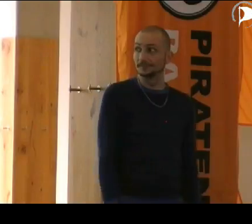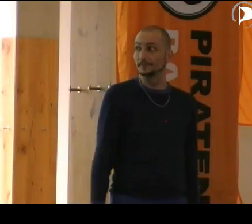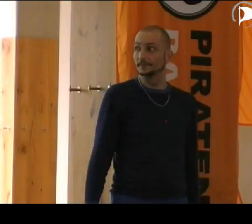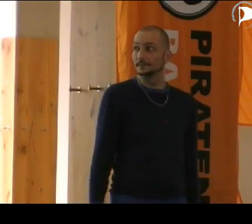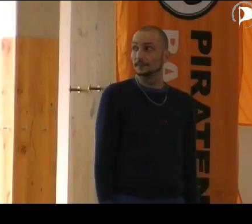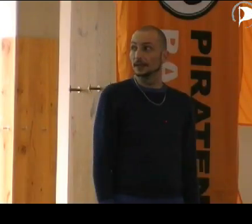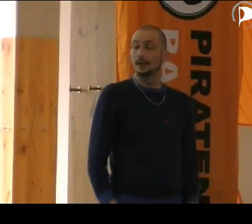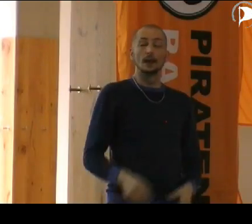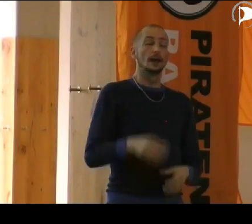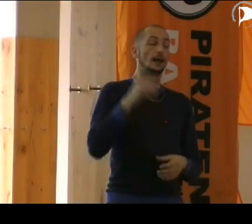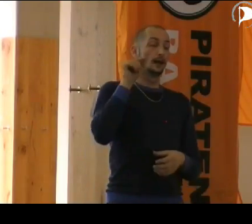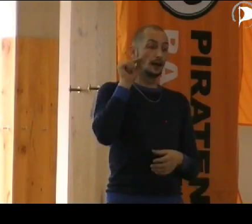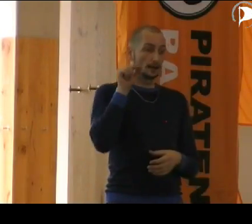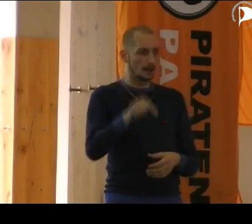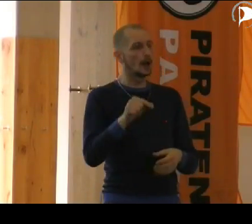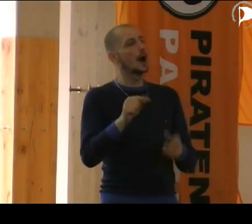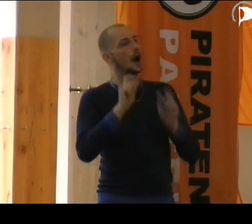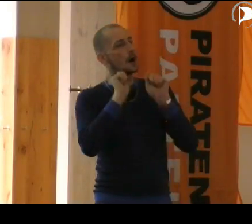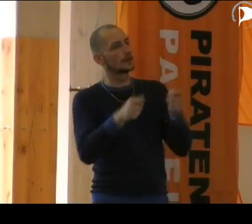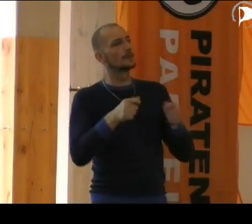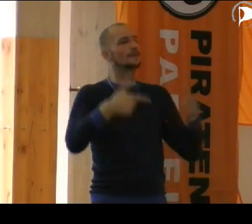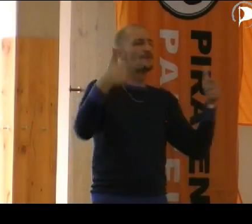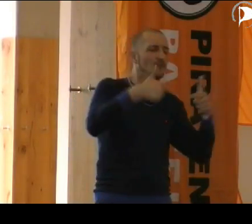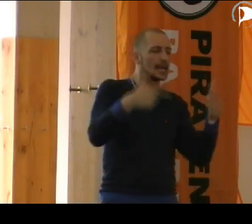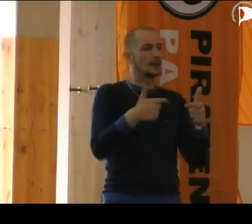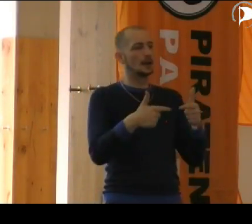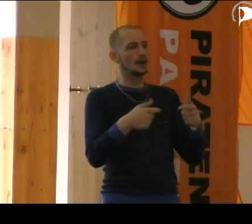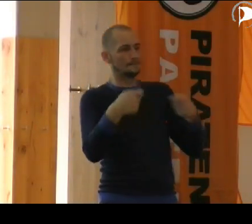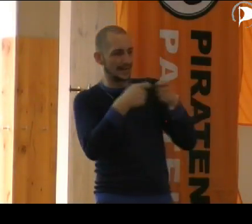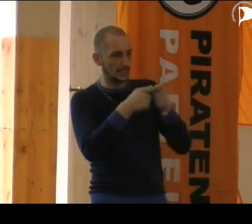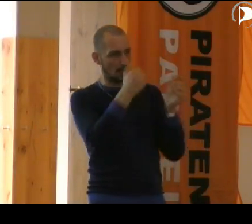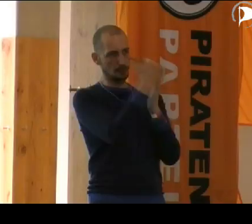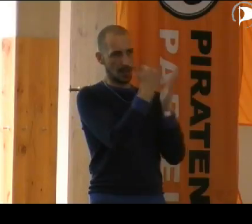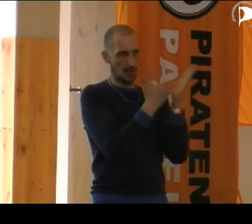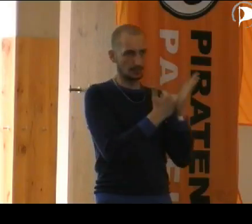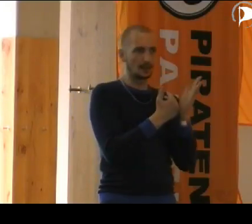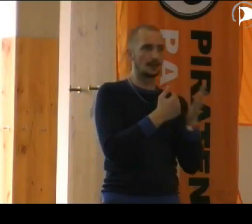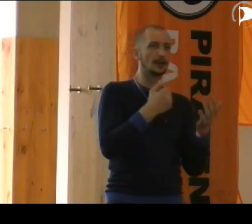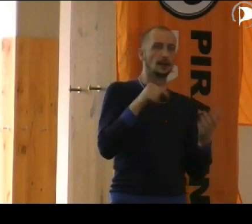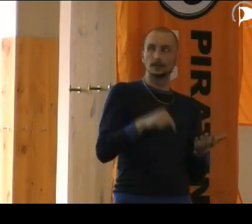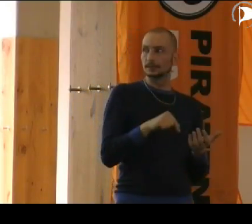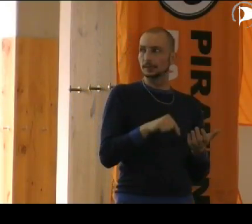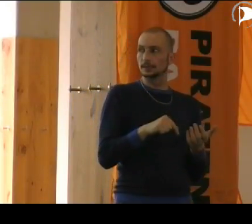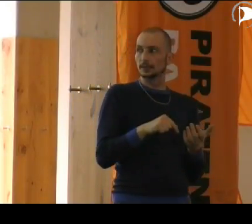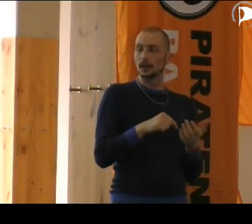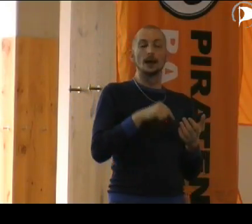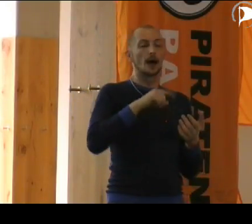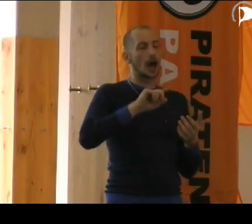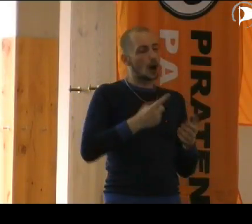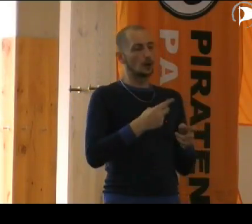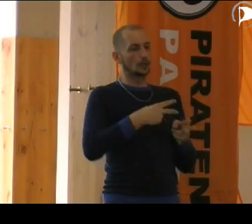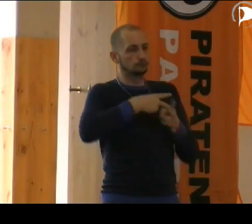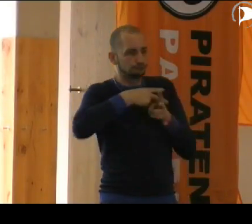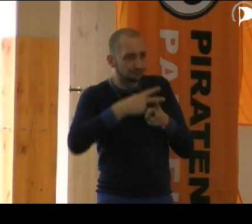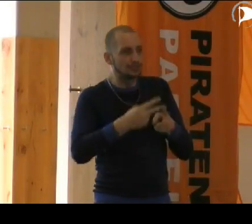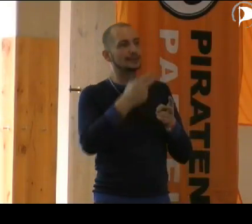aufgabe ist man die medien damit diese datenbank hinsicht auf die datenkonsistenz sowie die regelmäßig die aktuelle störung